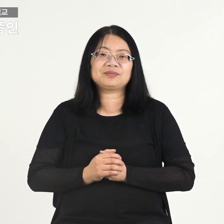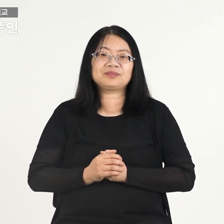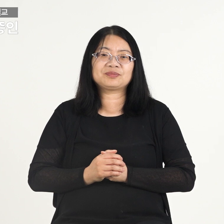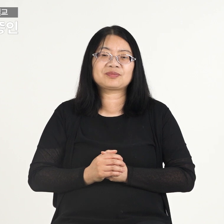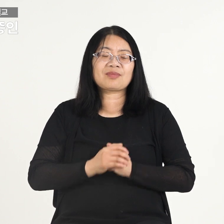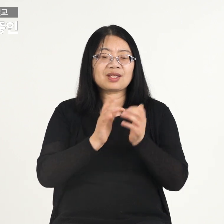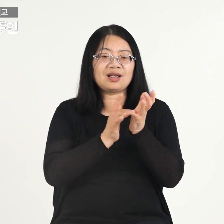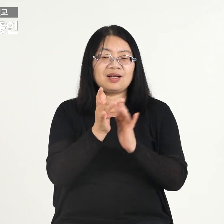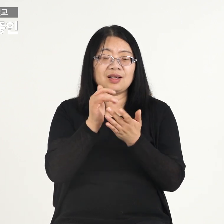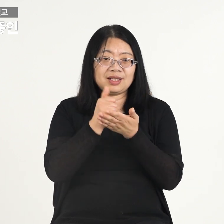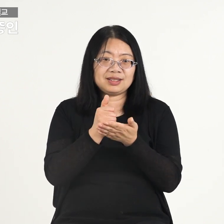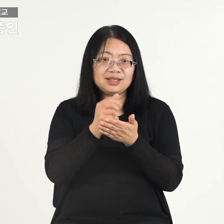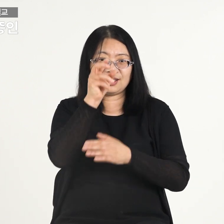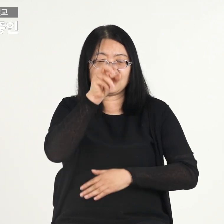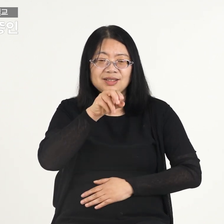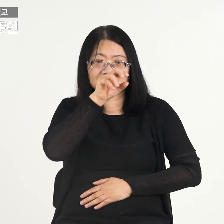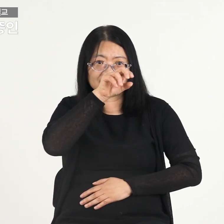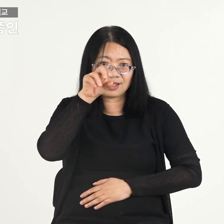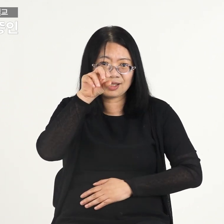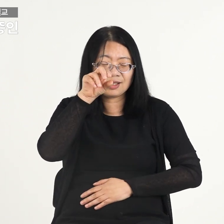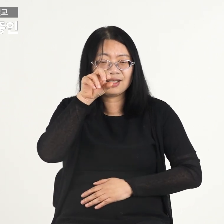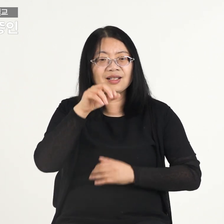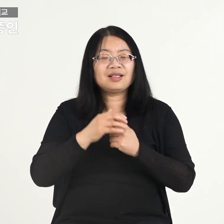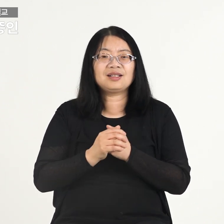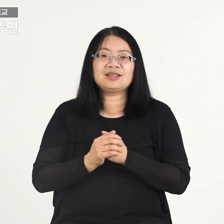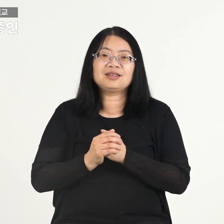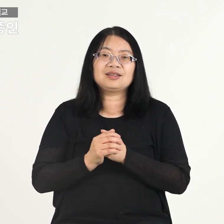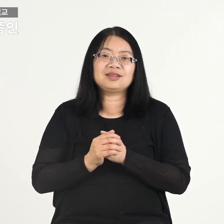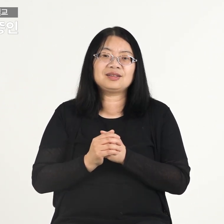예수님이 십자가에